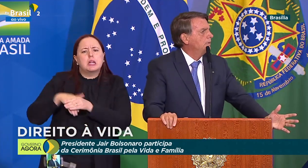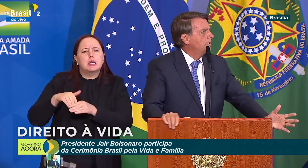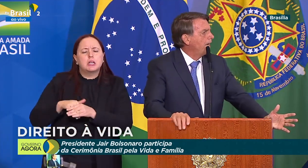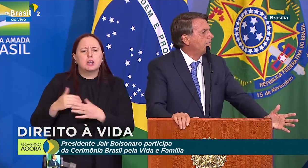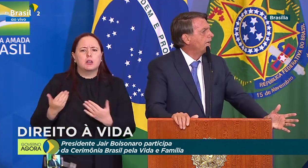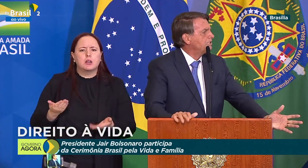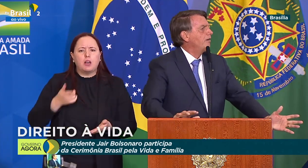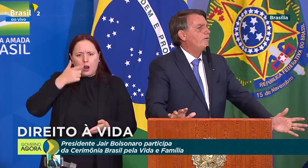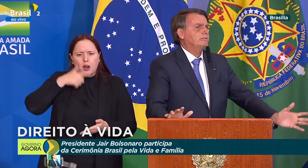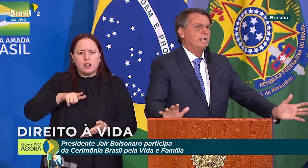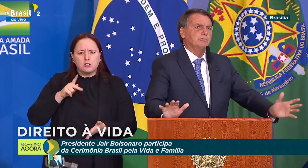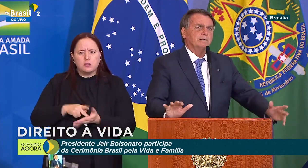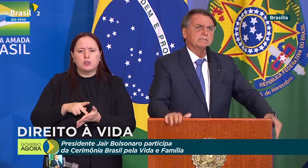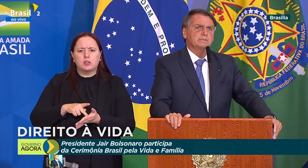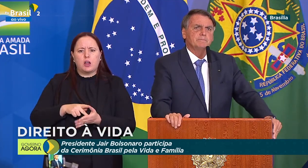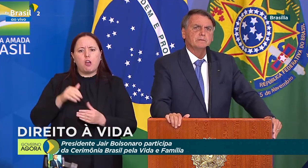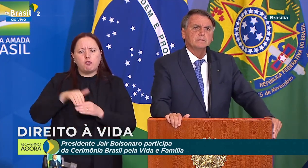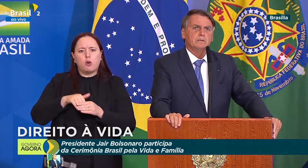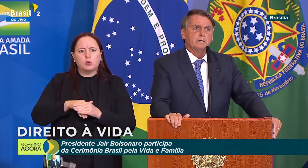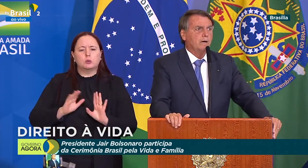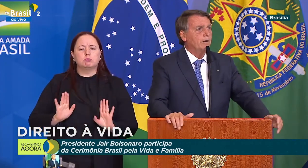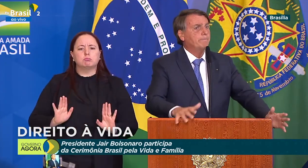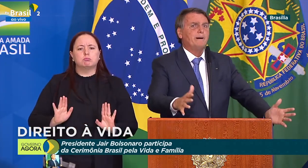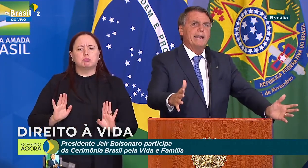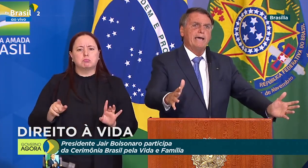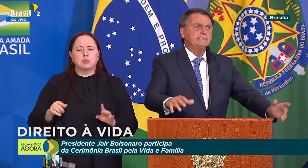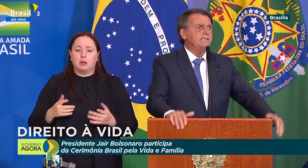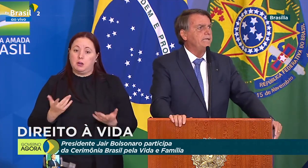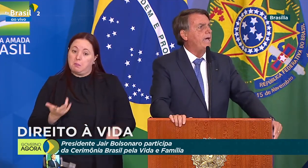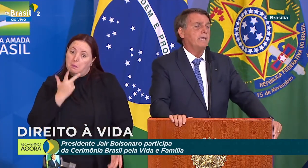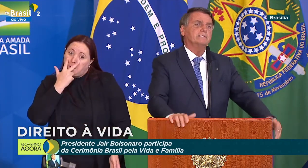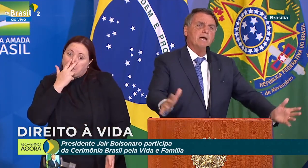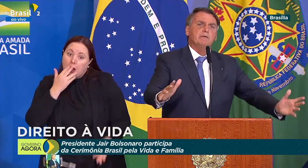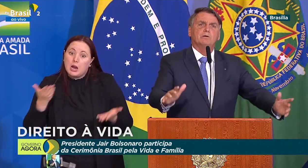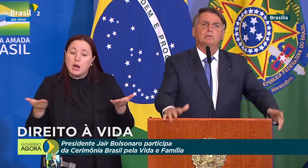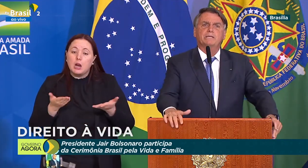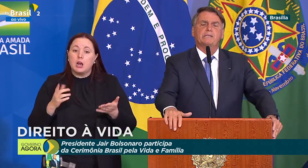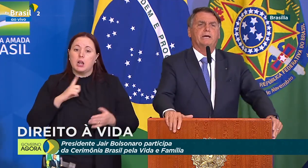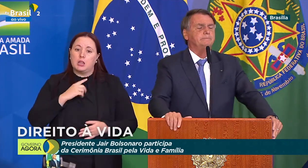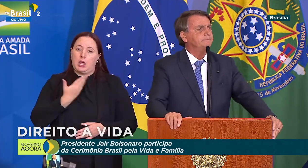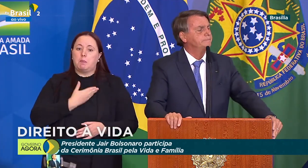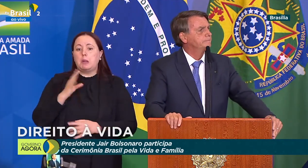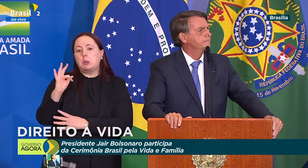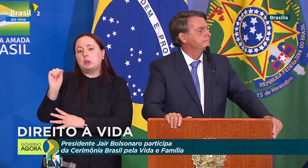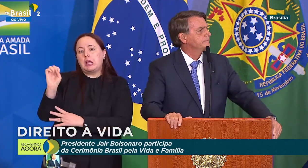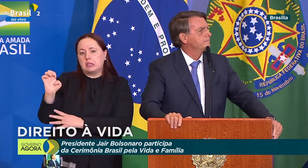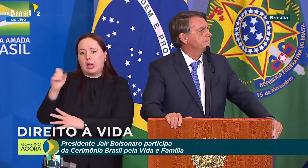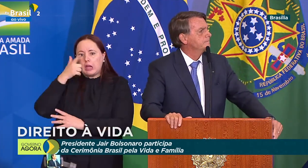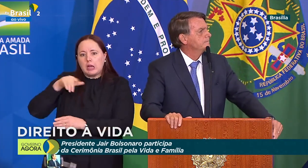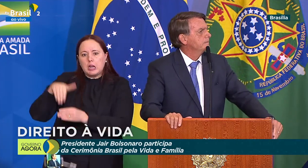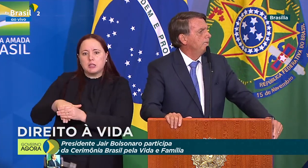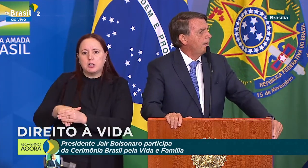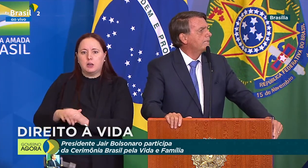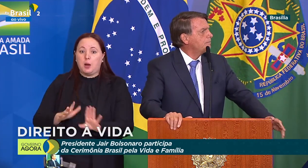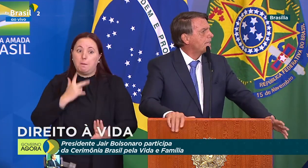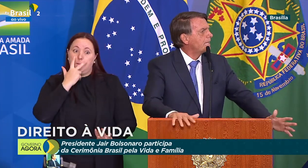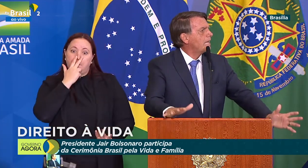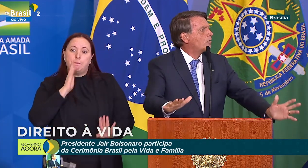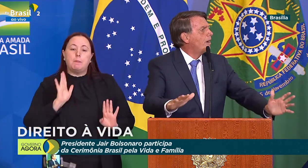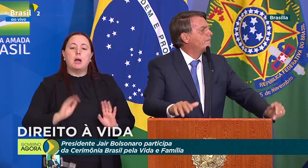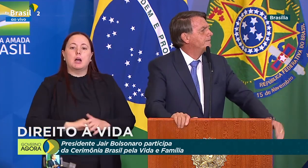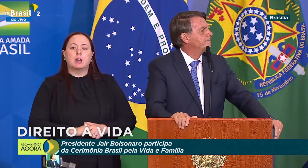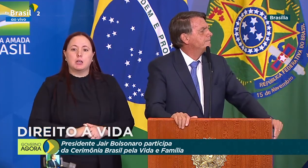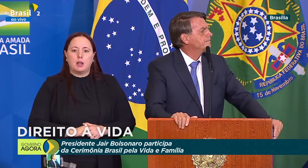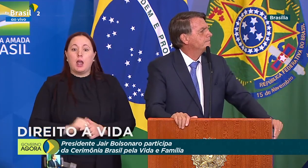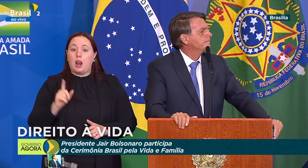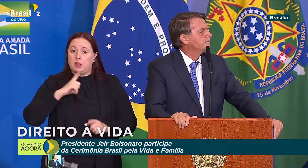eleições ganhava que tinha voto nas urnas agora parece que é Quem tem amigo não der certo o pior